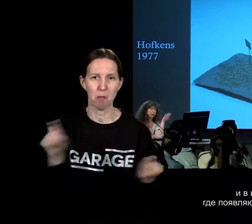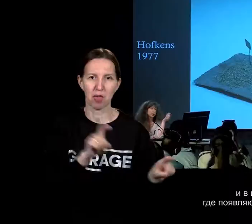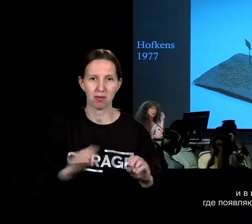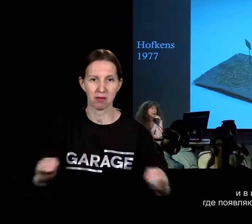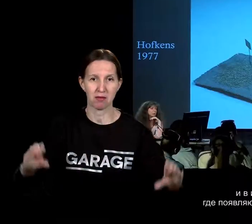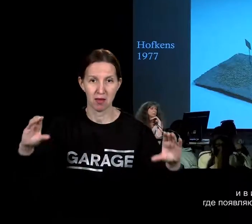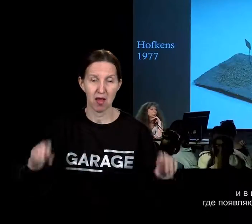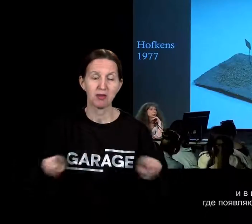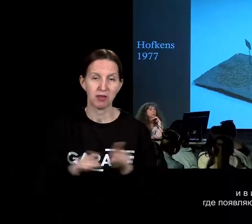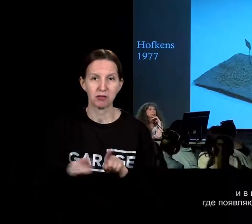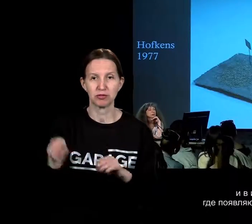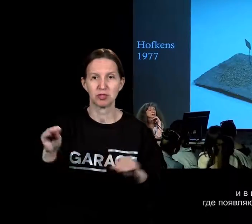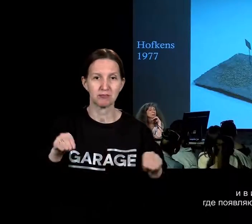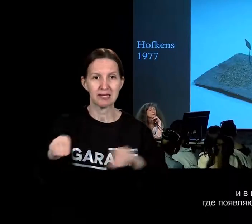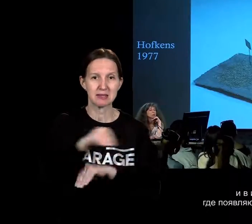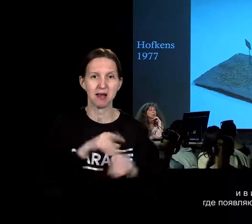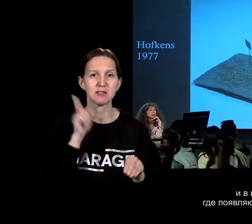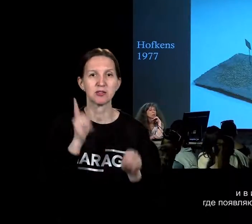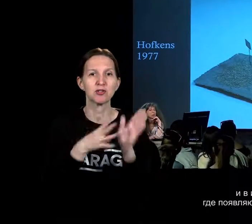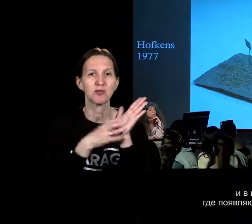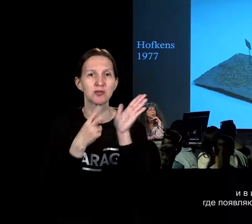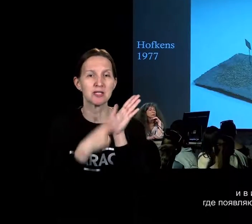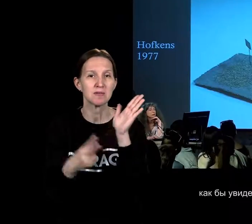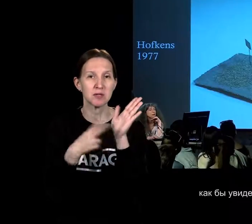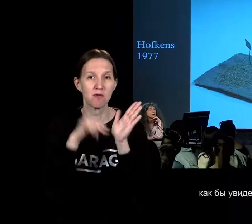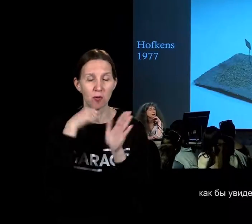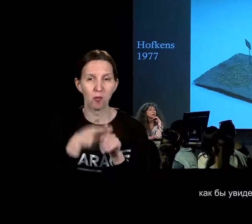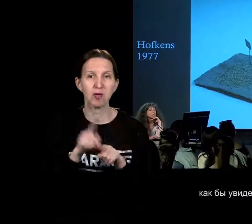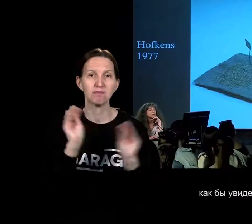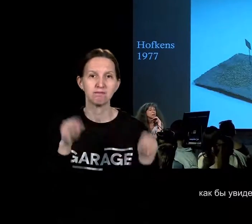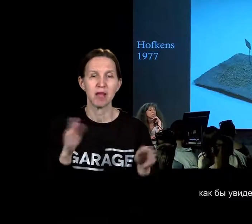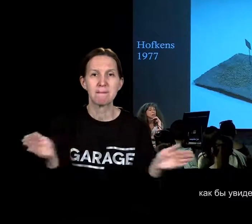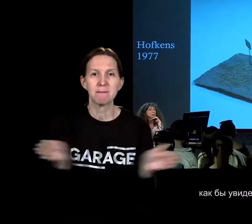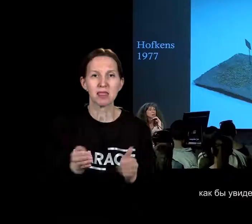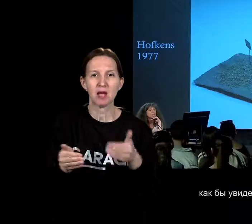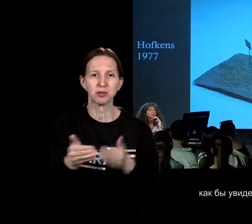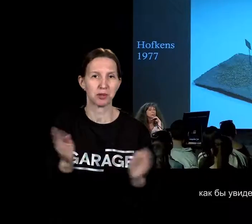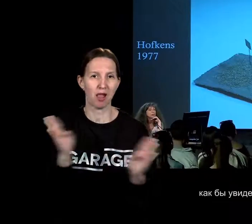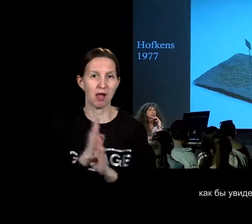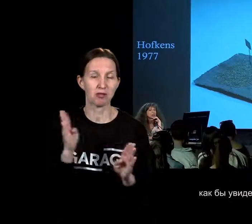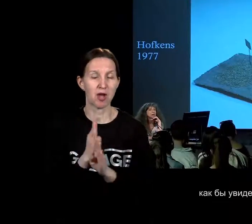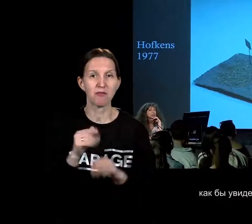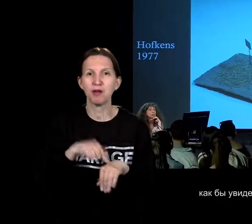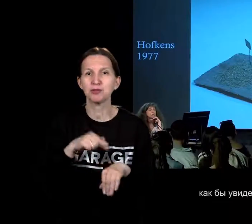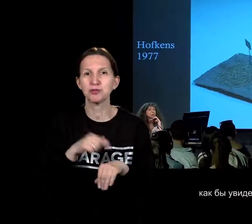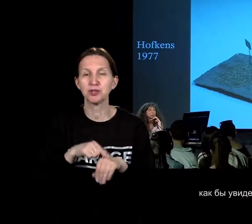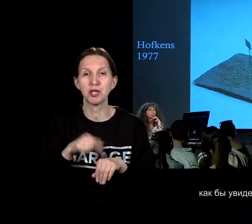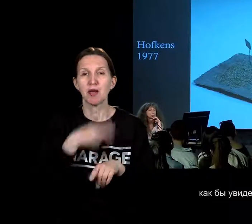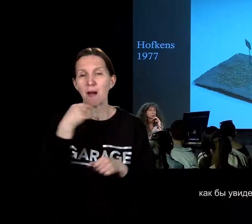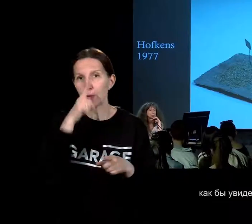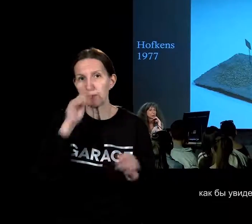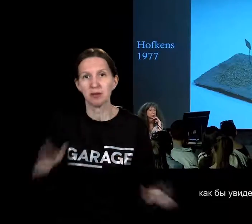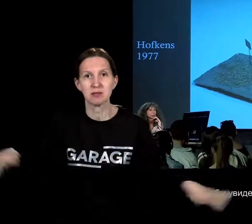в инсталляции 77-го года, где появляются миниатюрные ландшафты, ландшафты, как бы увиденные с высоты птичьего